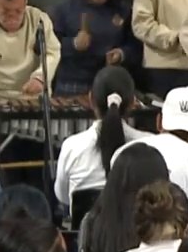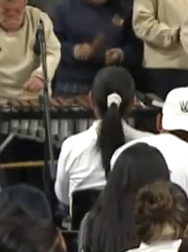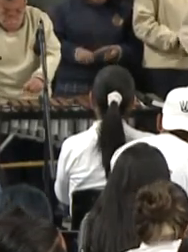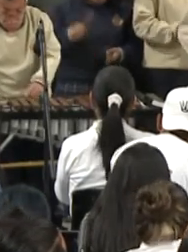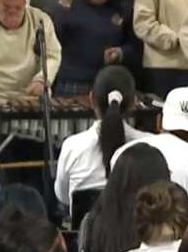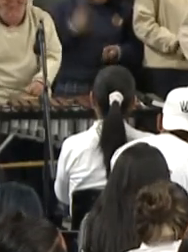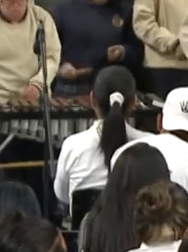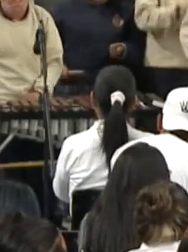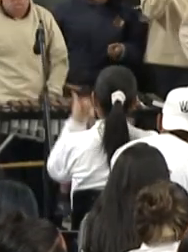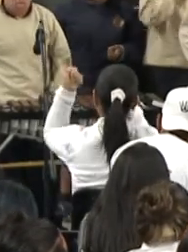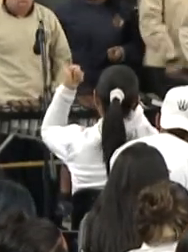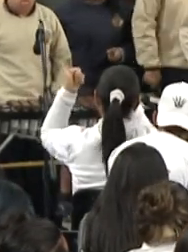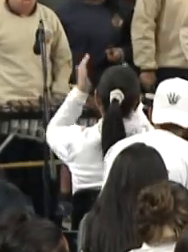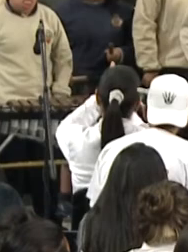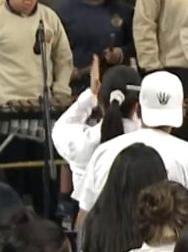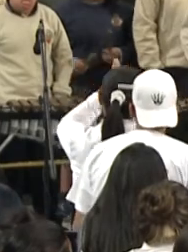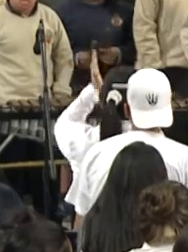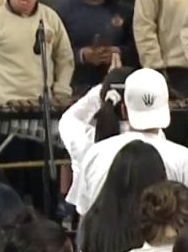e